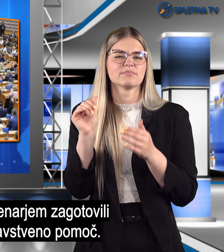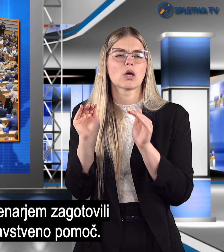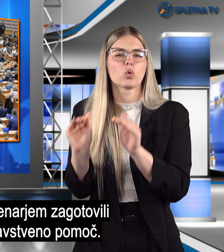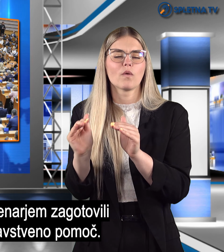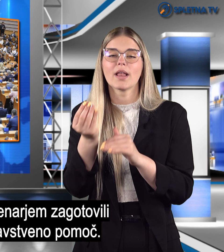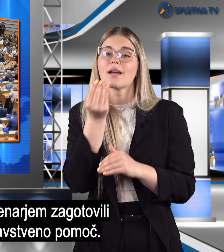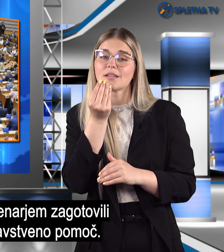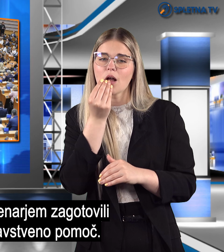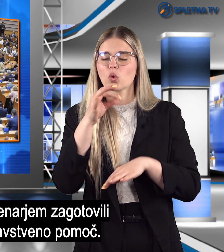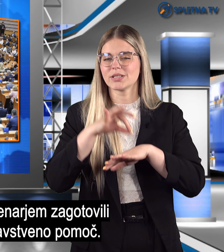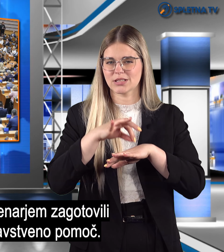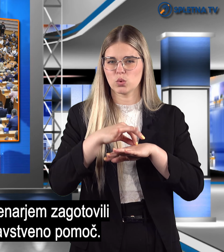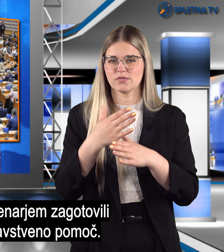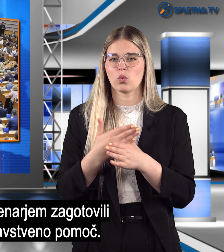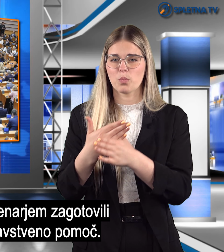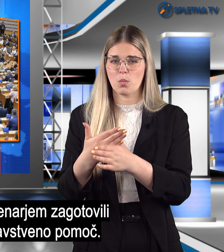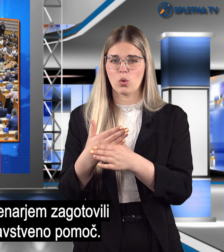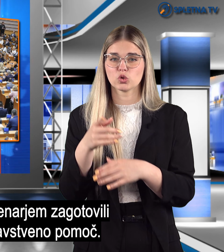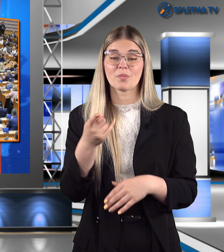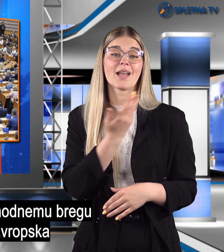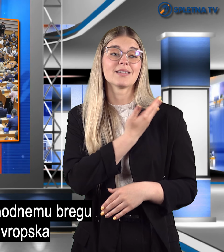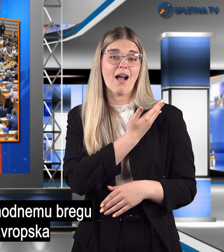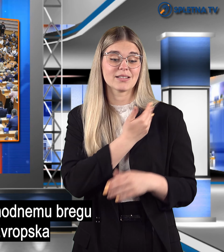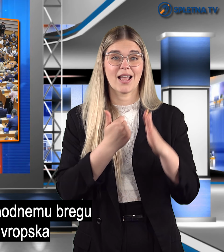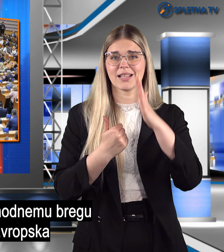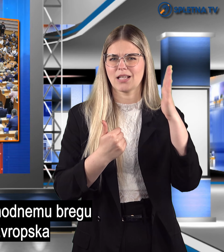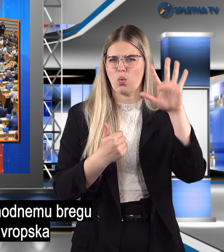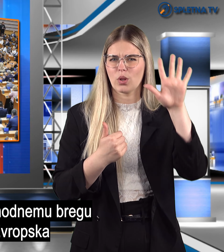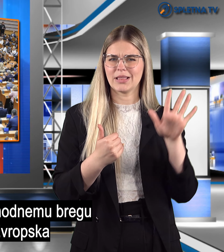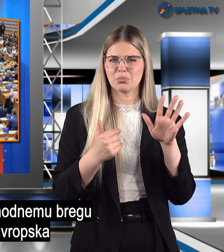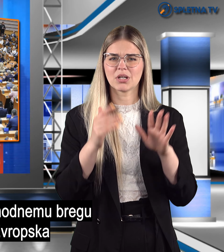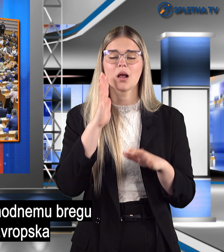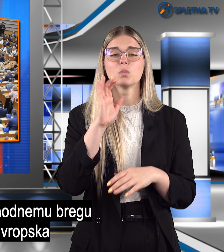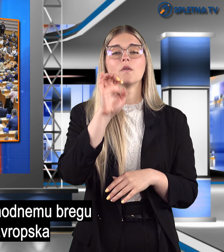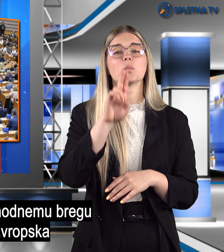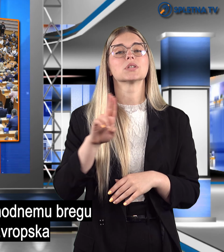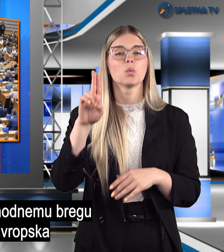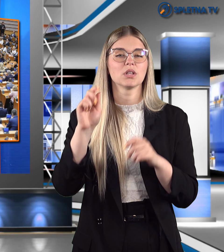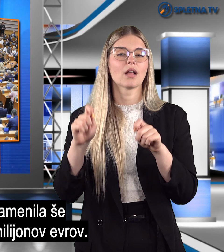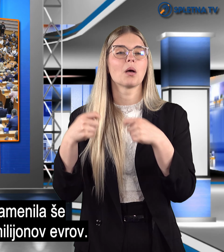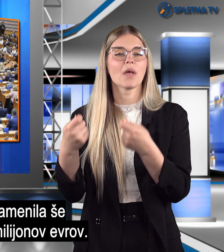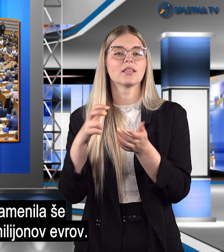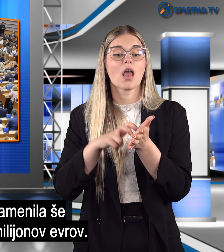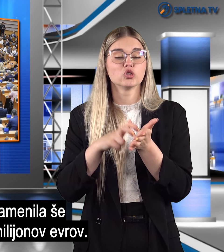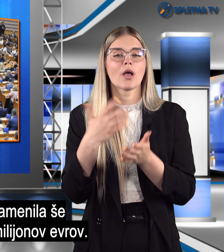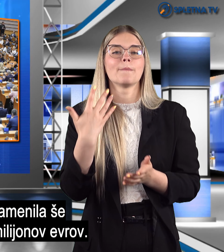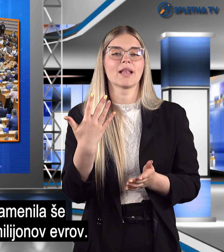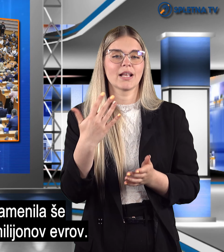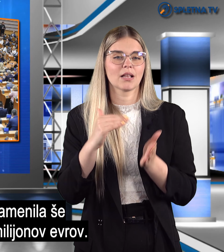in zdravstveno pomoč. Gazi in Zahodnemu bregu bo Evropska unija namenila še 50